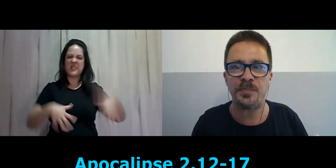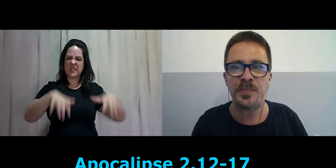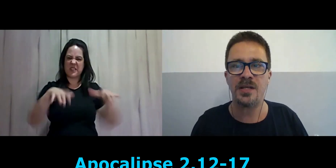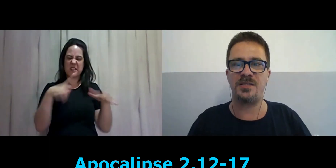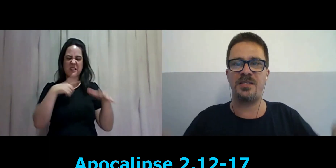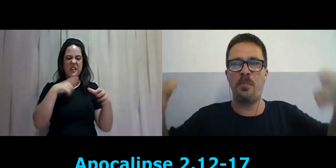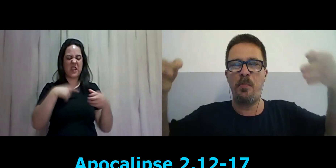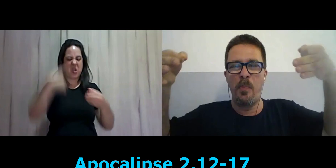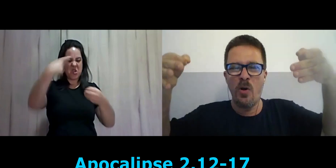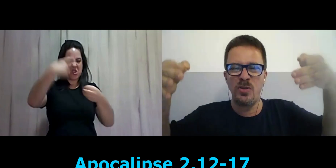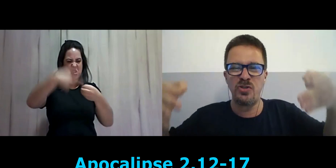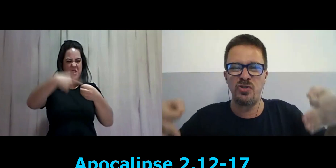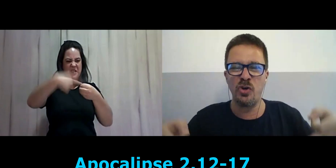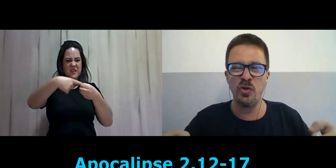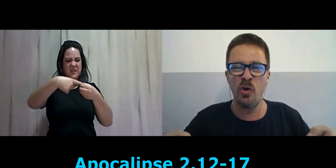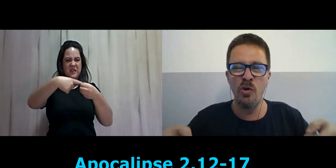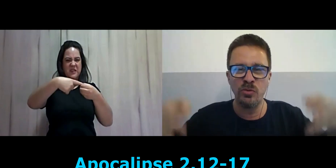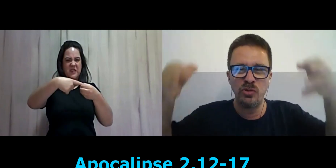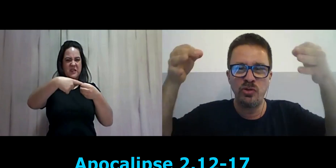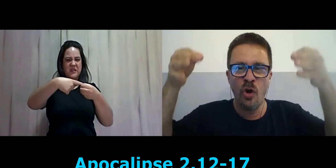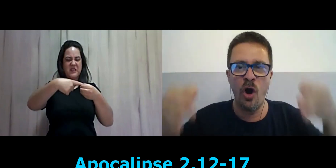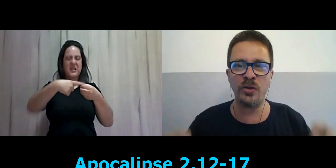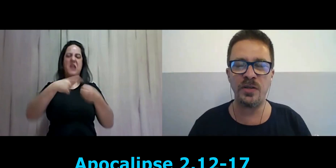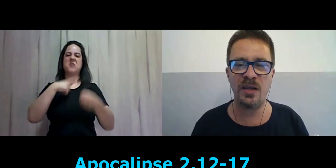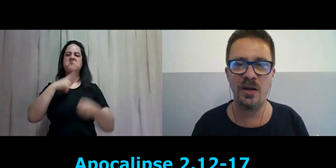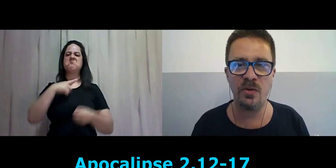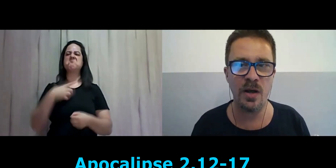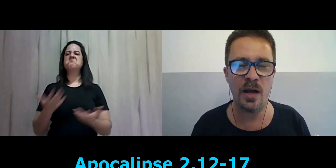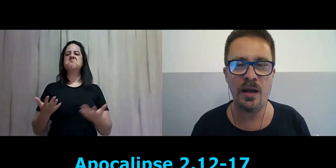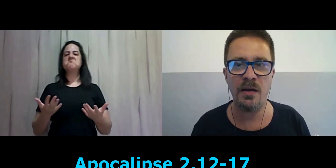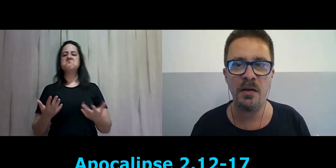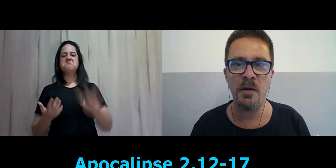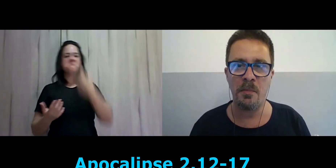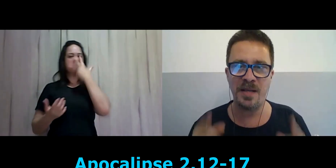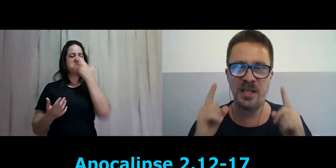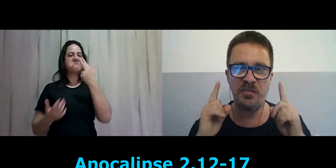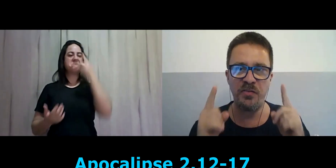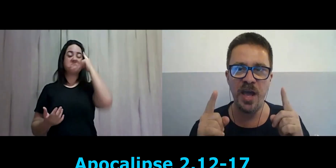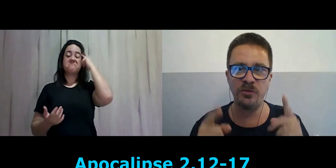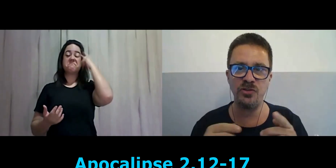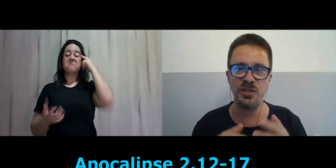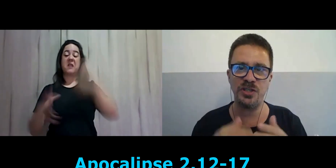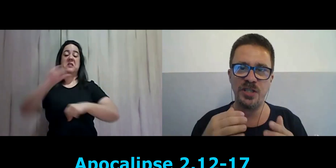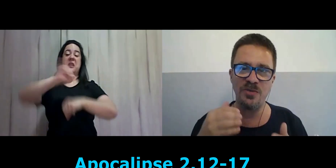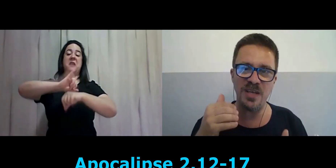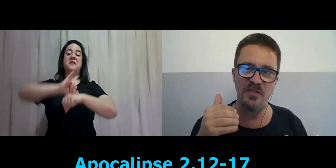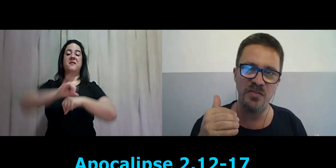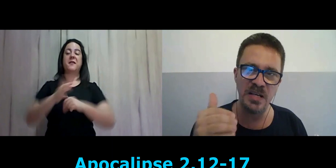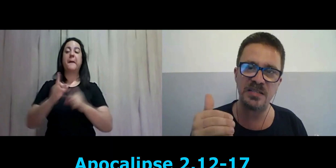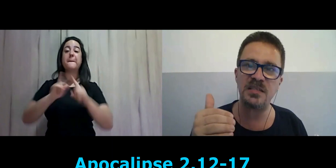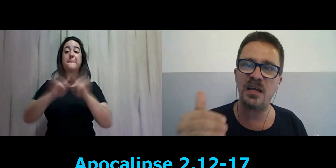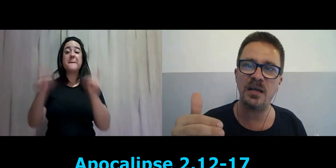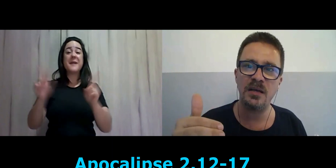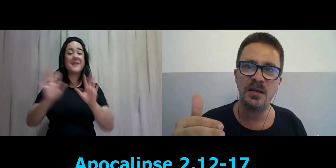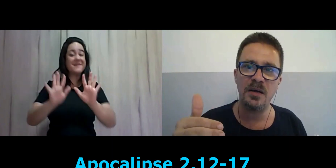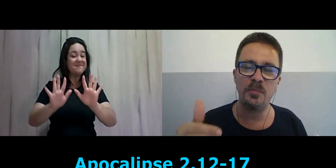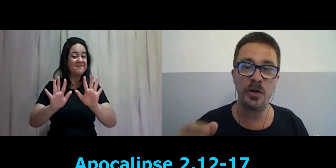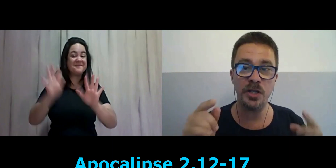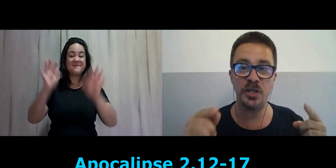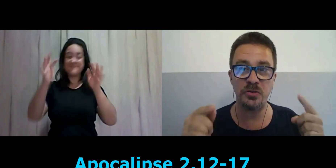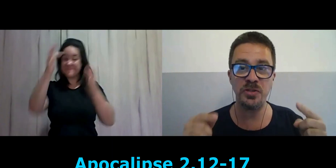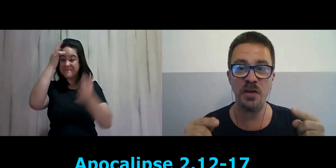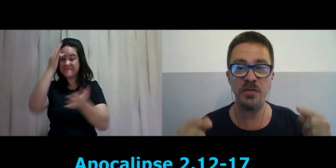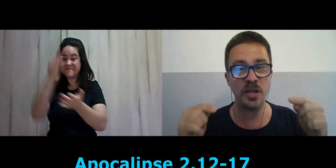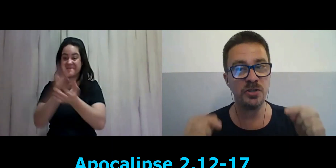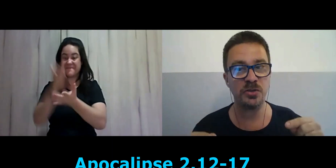cidade, se posicionou como dono daquele lugar. Mas a fé dos cristãos avança,